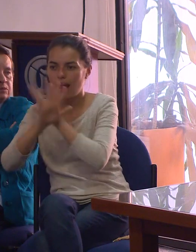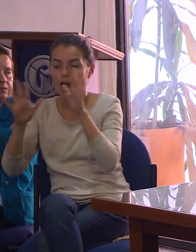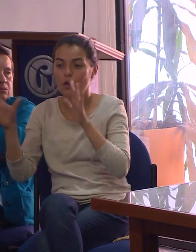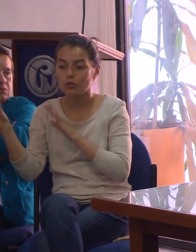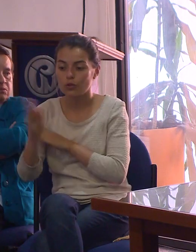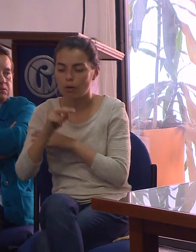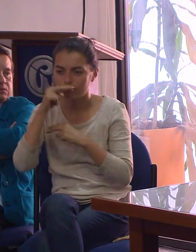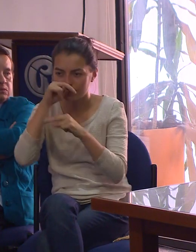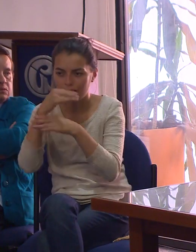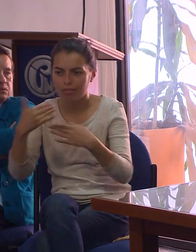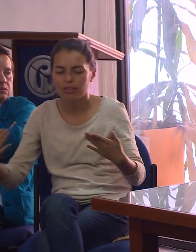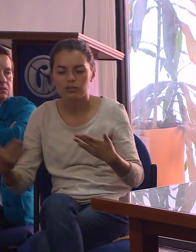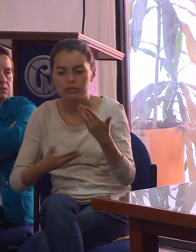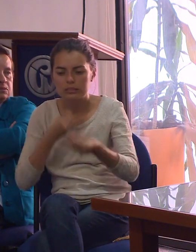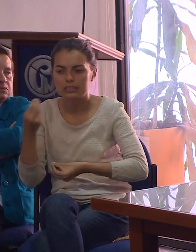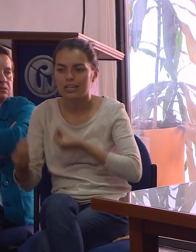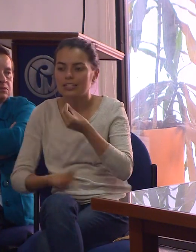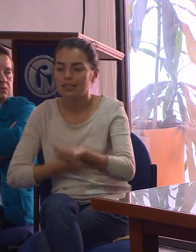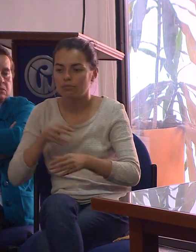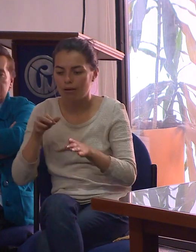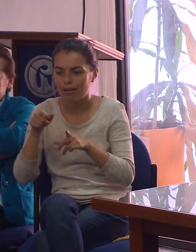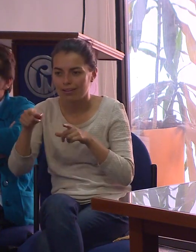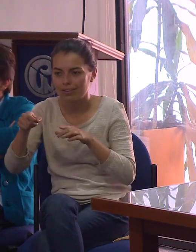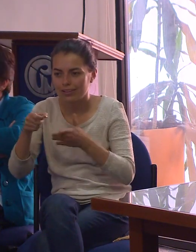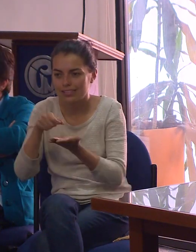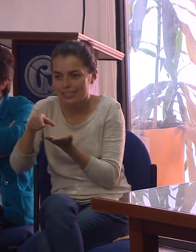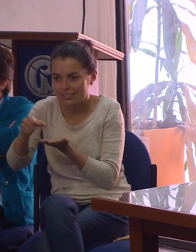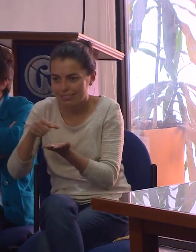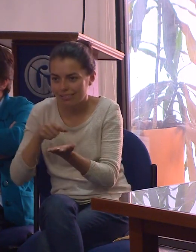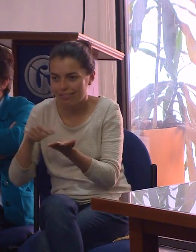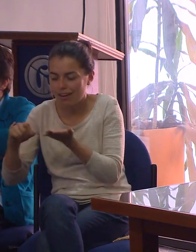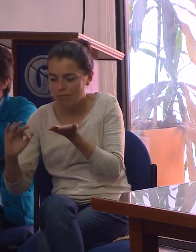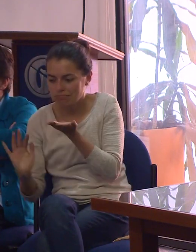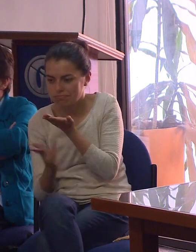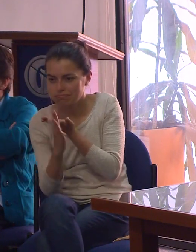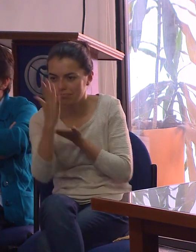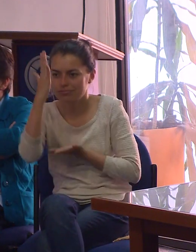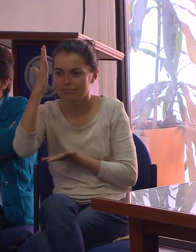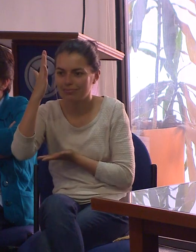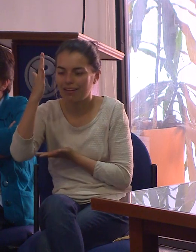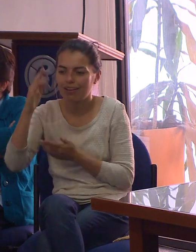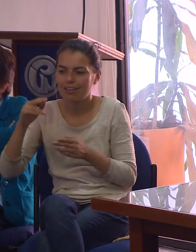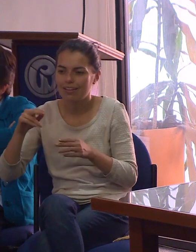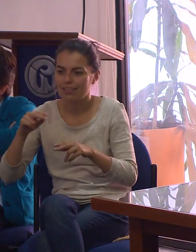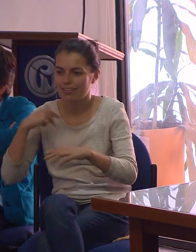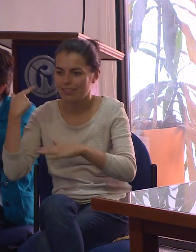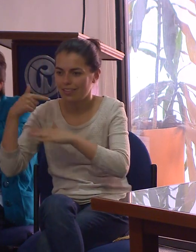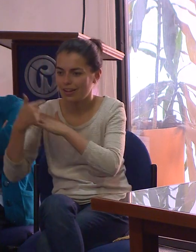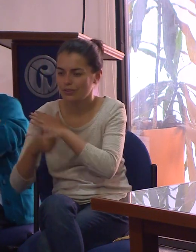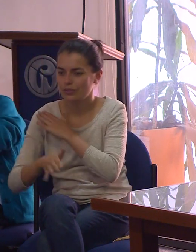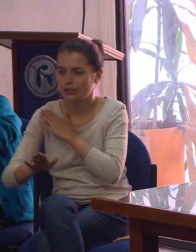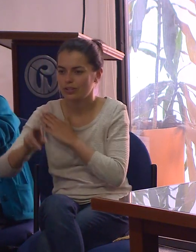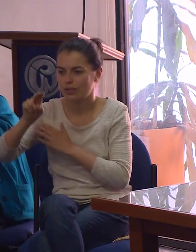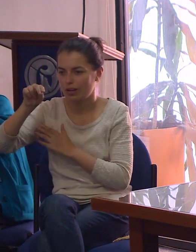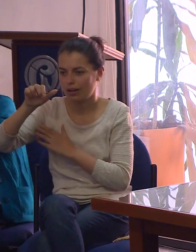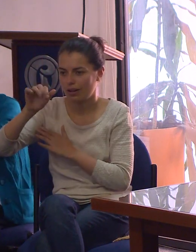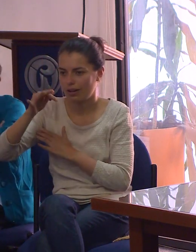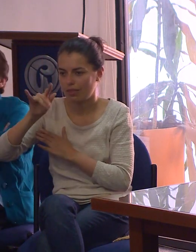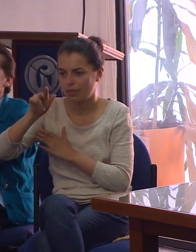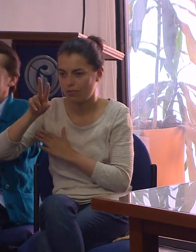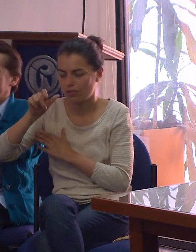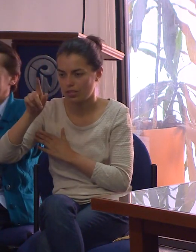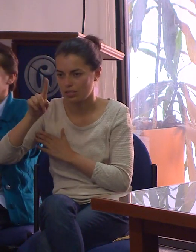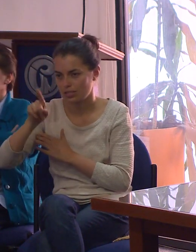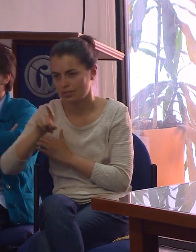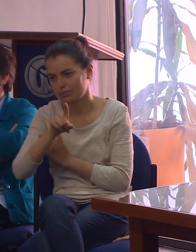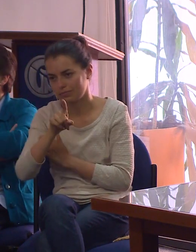través de la siembra de plantas nativas. Cuestión que de pronto aquí pues es muy complicado llegar a